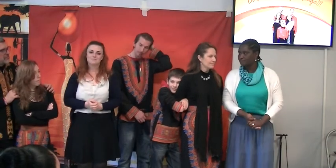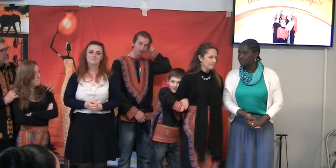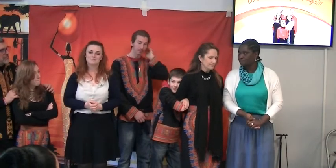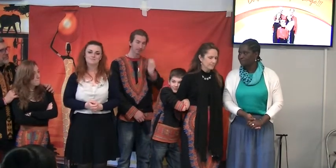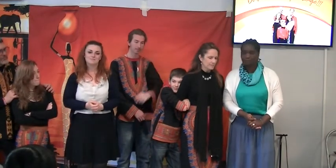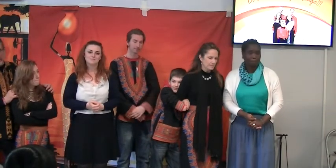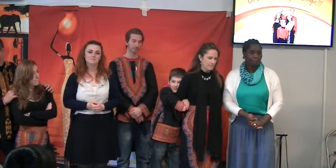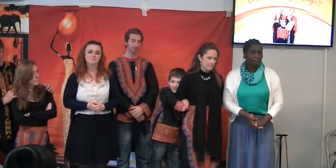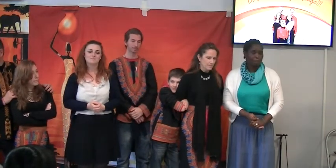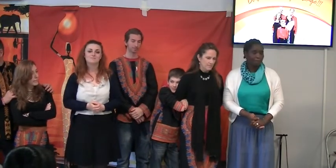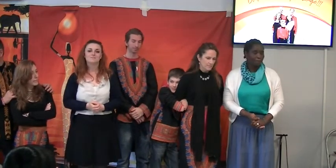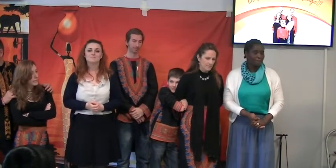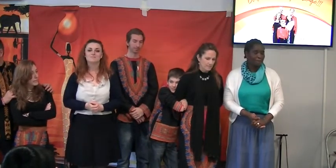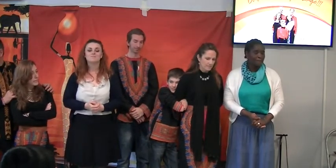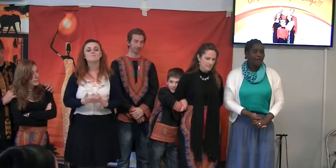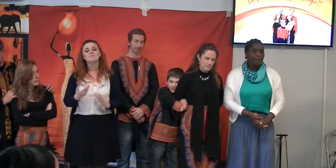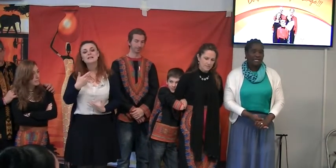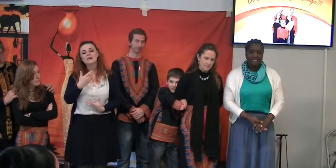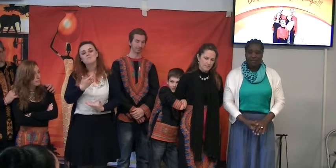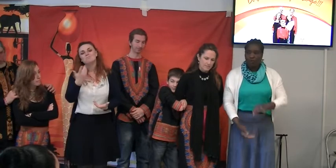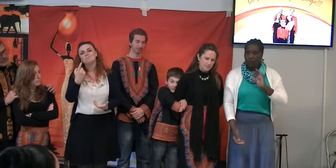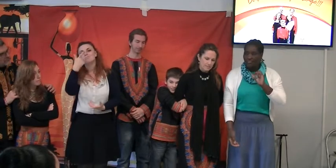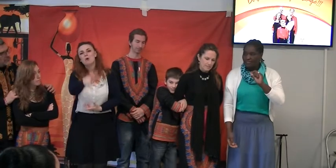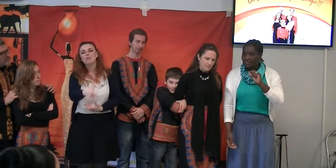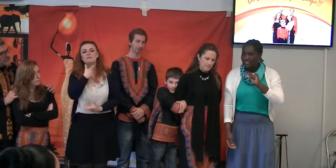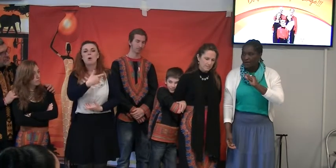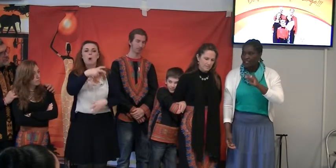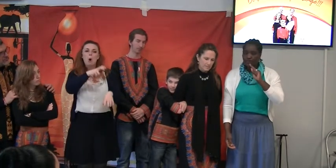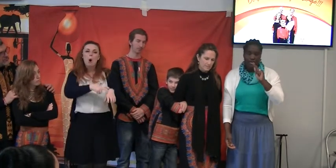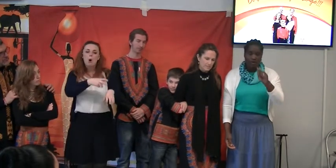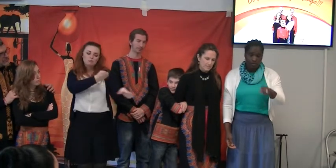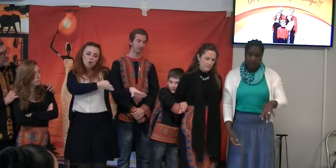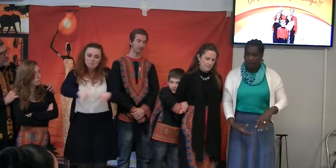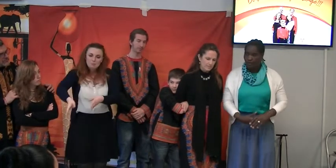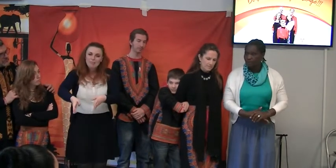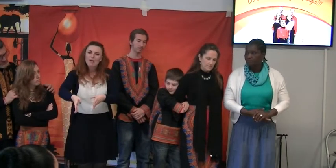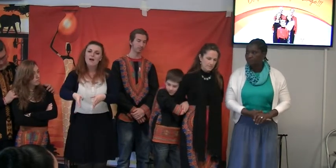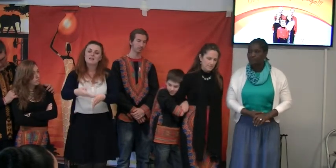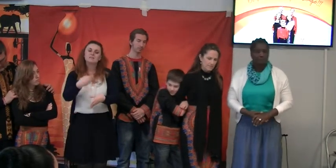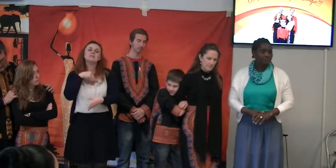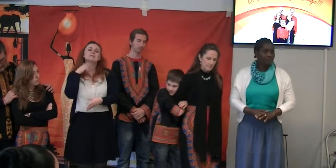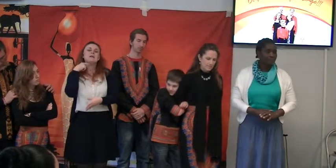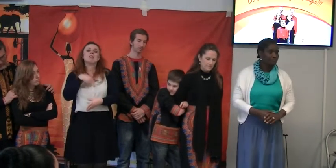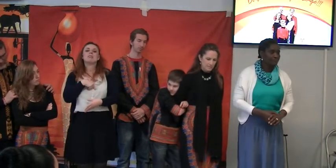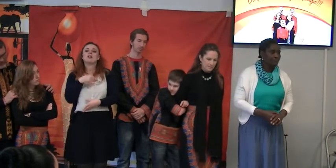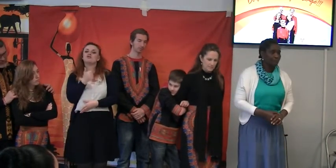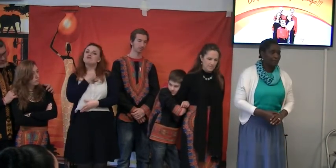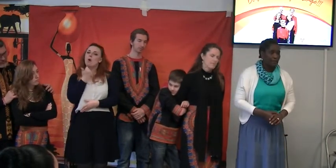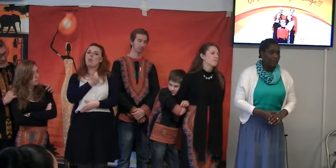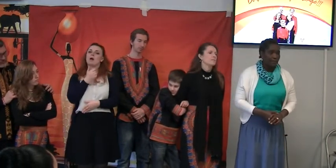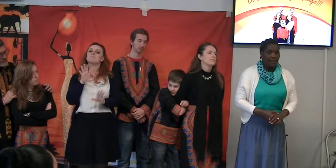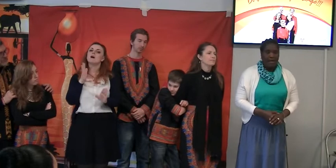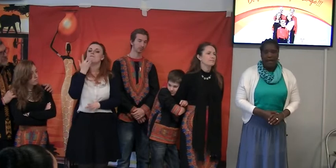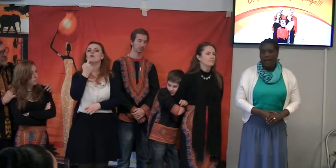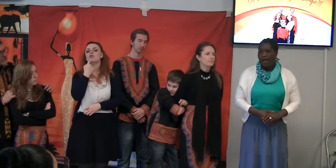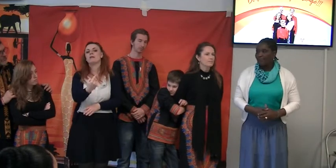quando uno sta in ospedale, ti senti veramente sola. But one thing that I want to thank God for. Ma una cosa che vorrei veramente ringraziare